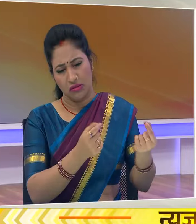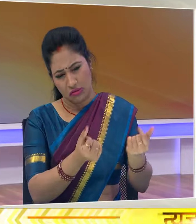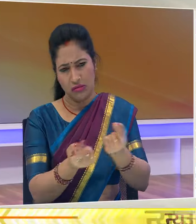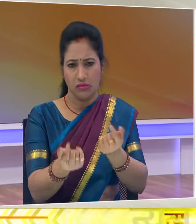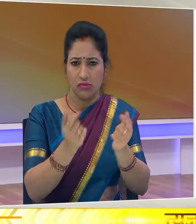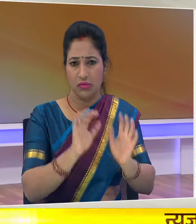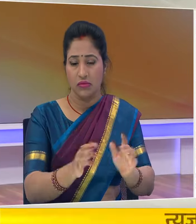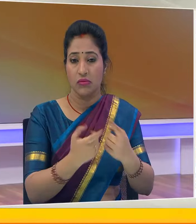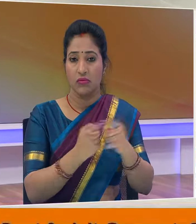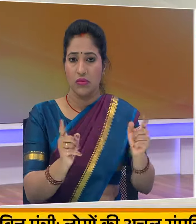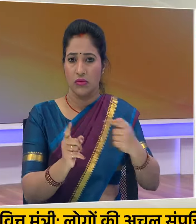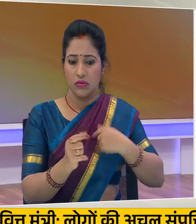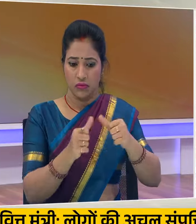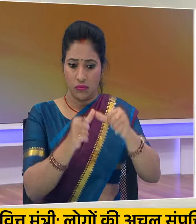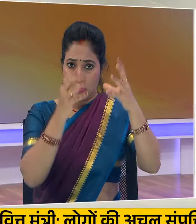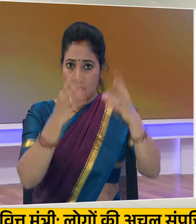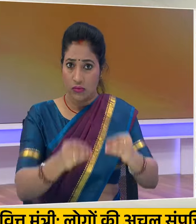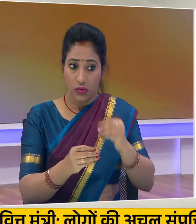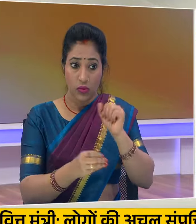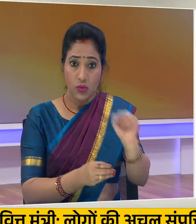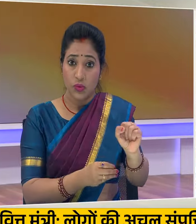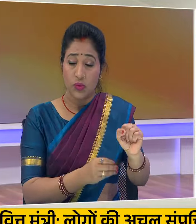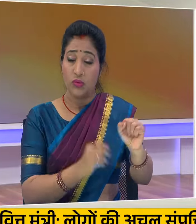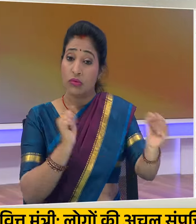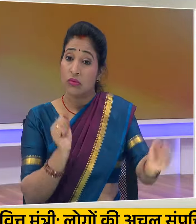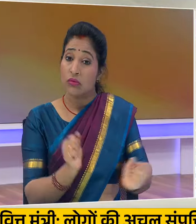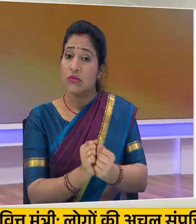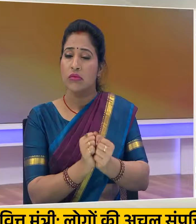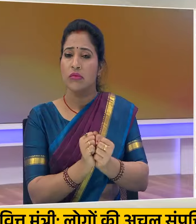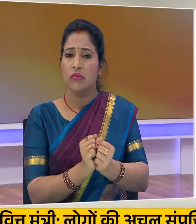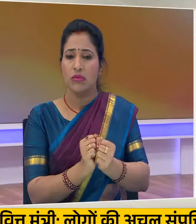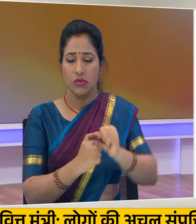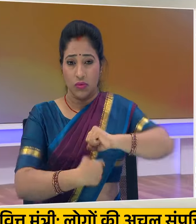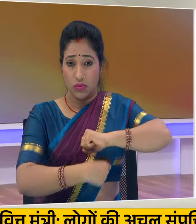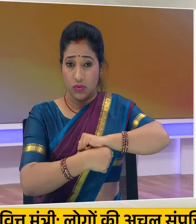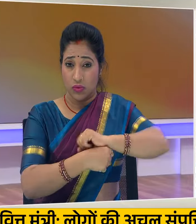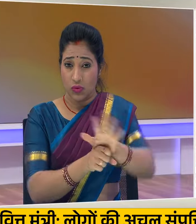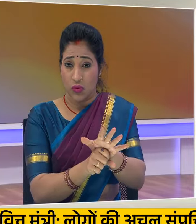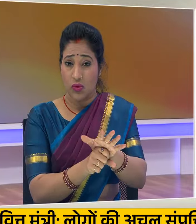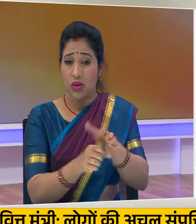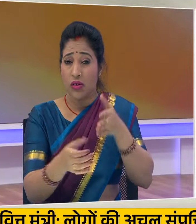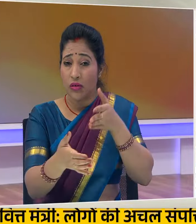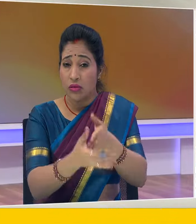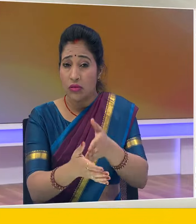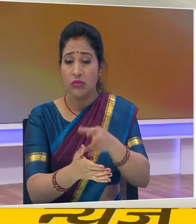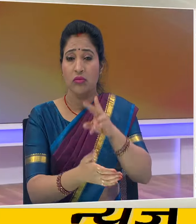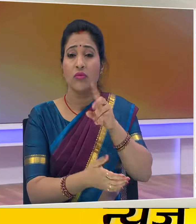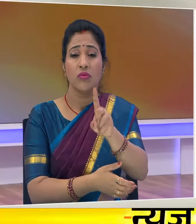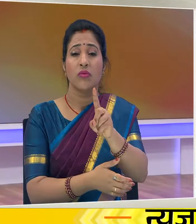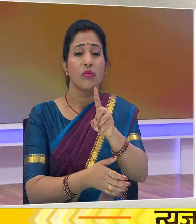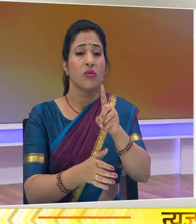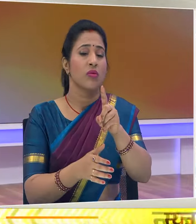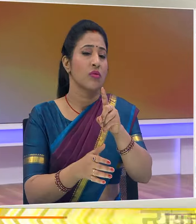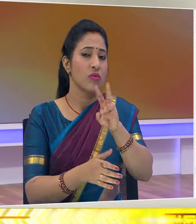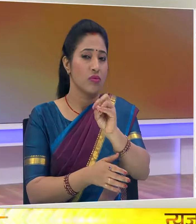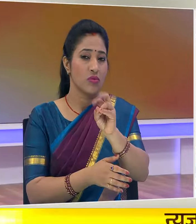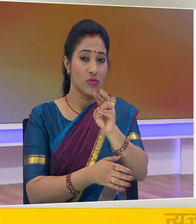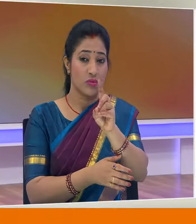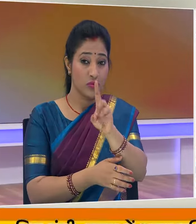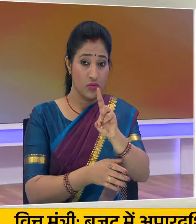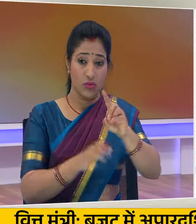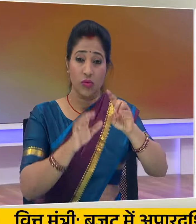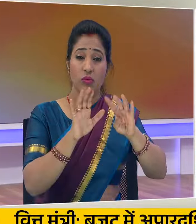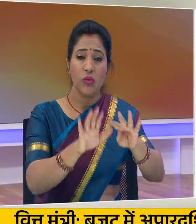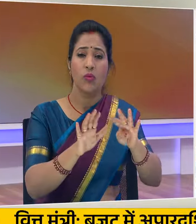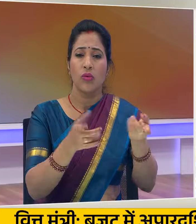लेकिन हम इकोनॉमिक रेजिलियंस के साथ कोविड-19 के पेंडेमिक के बाद अगर खड़े हैं